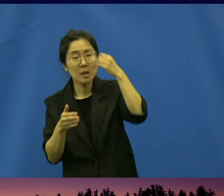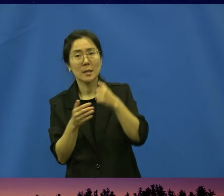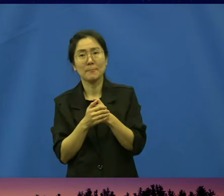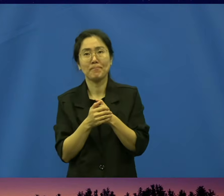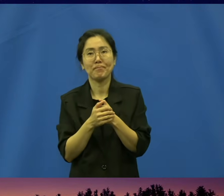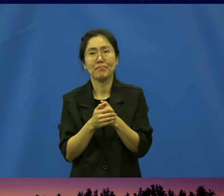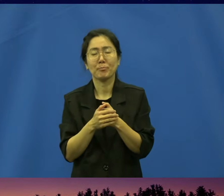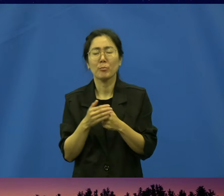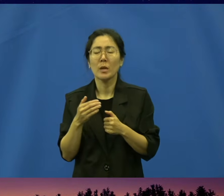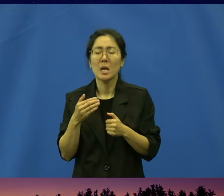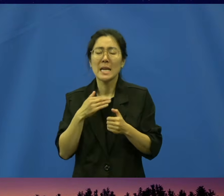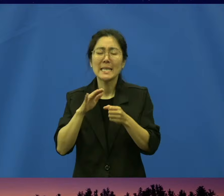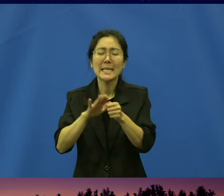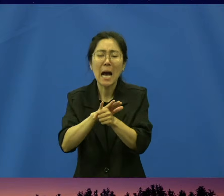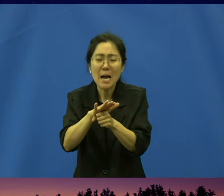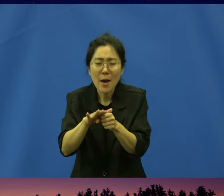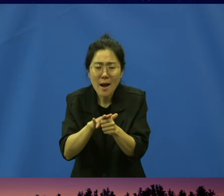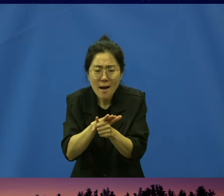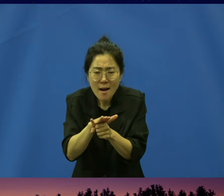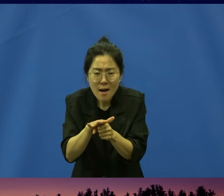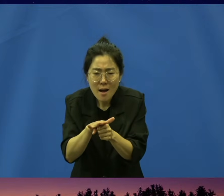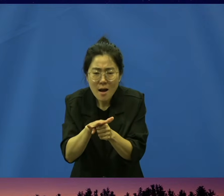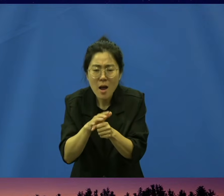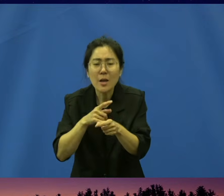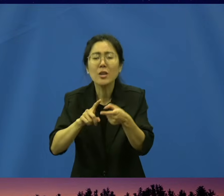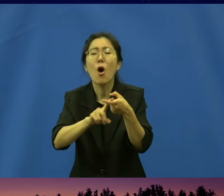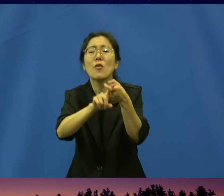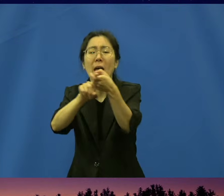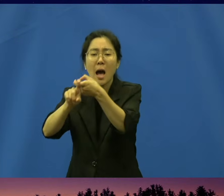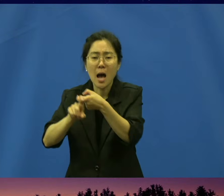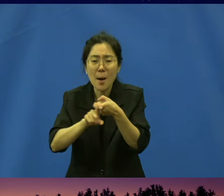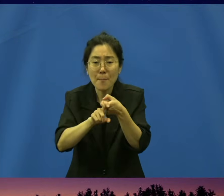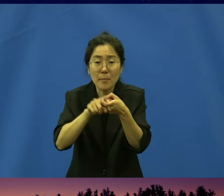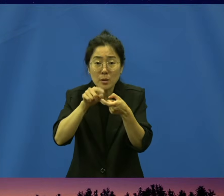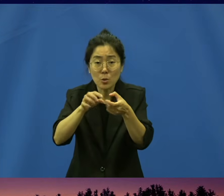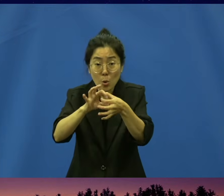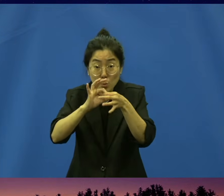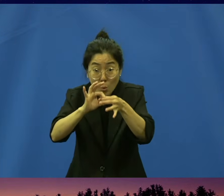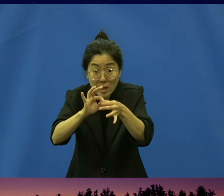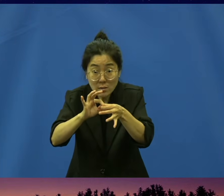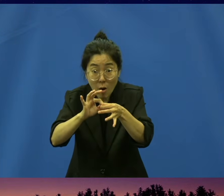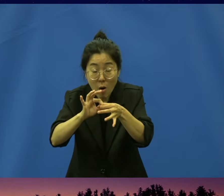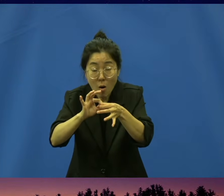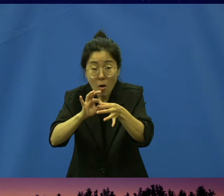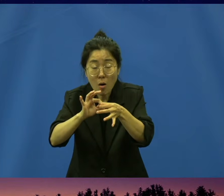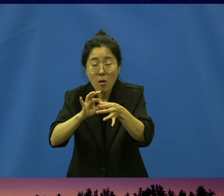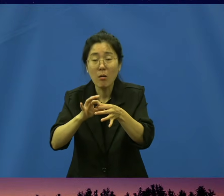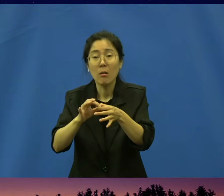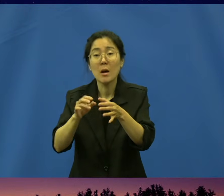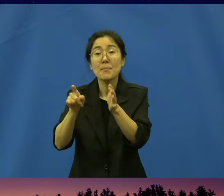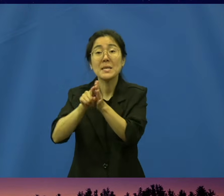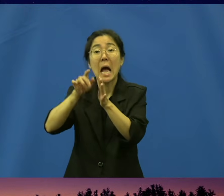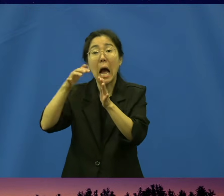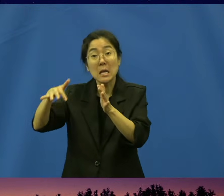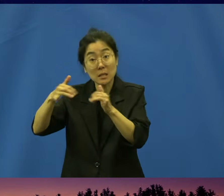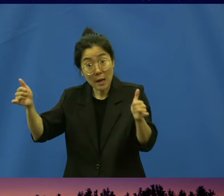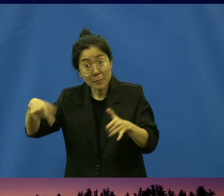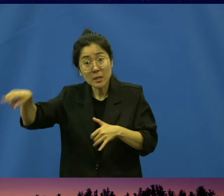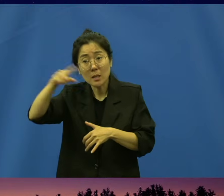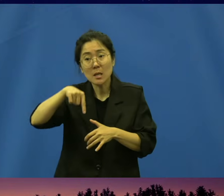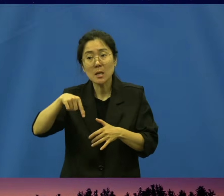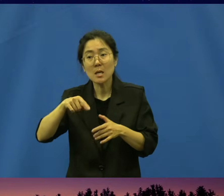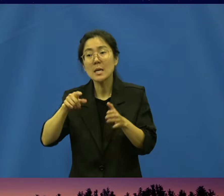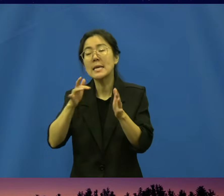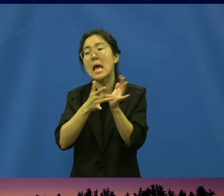아니라 전도의 효과를 가져오는 것인 줄을 여러분 아시기 바랍니다. 주님께서 두 번이나 이렇게 말씀하셨지 않습니까?